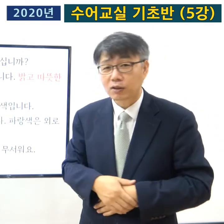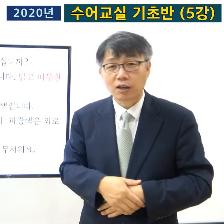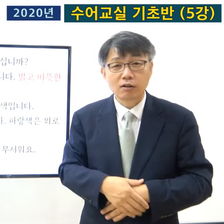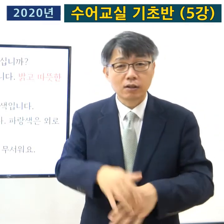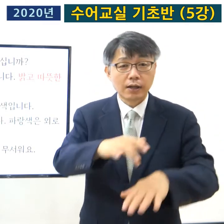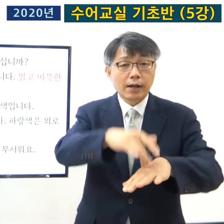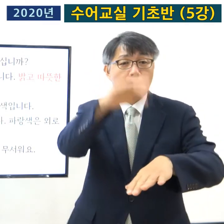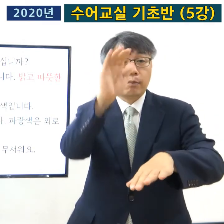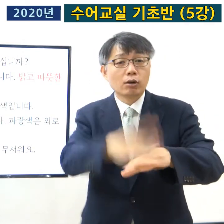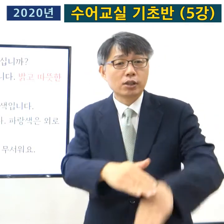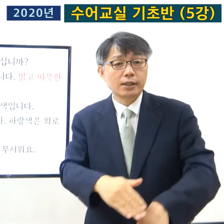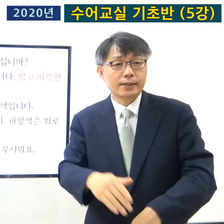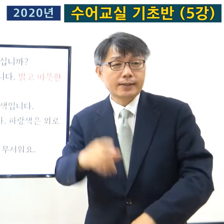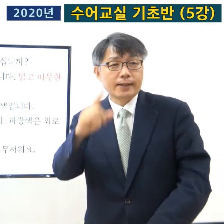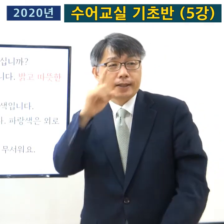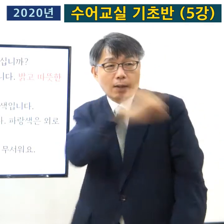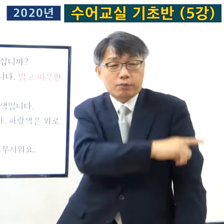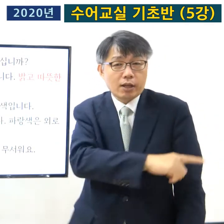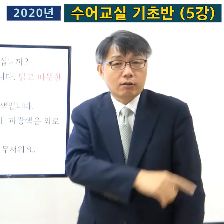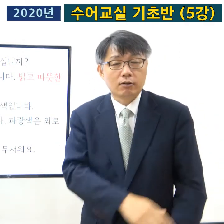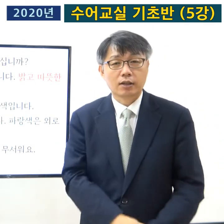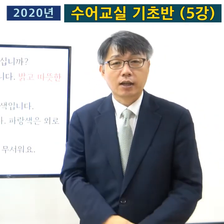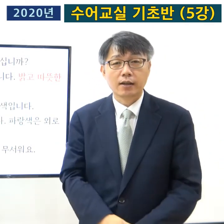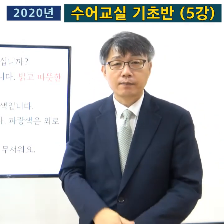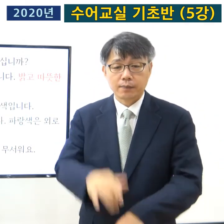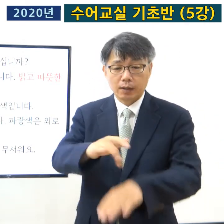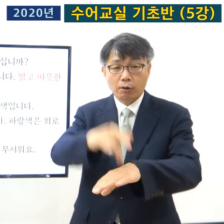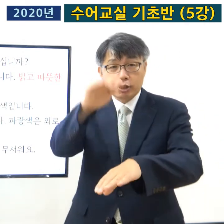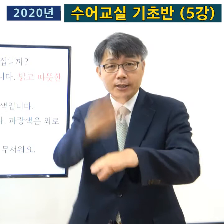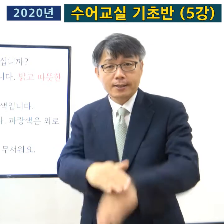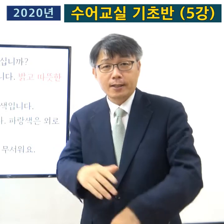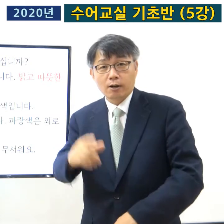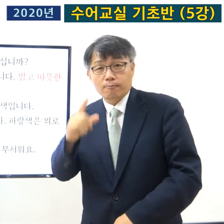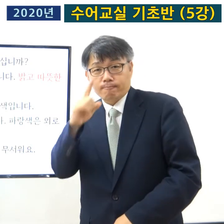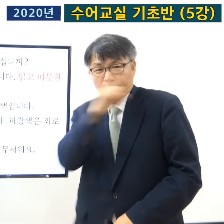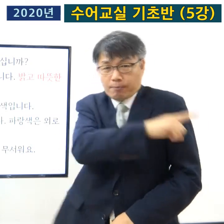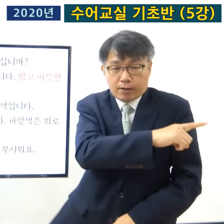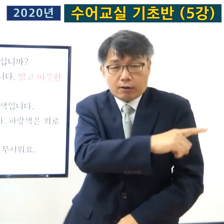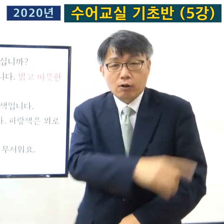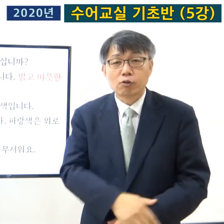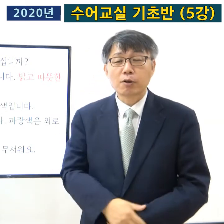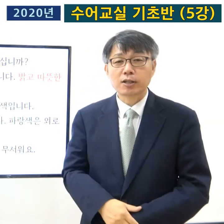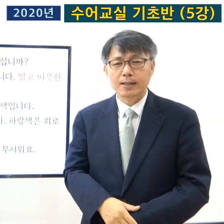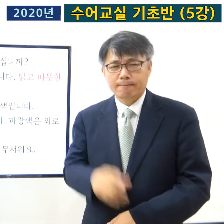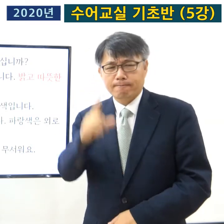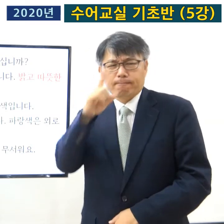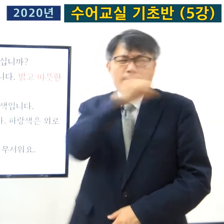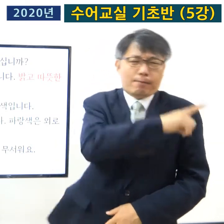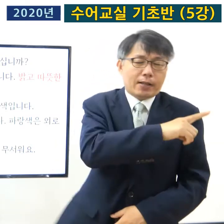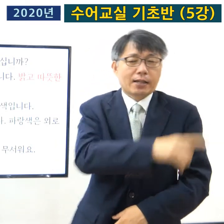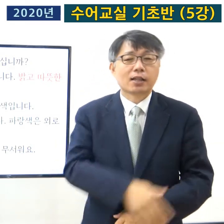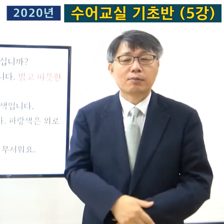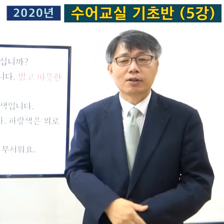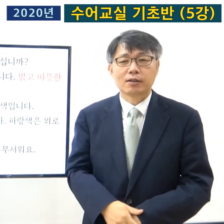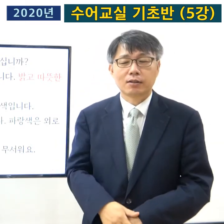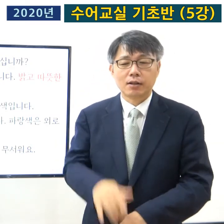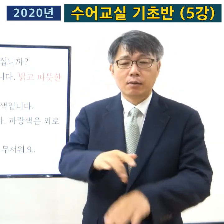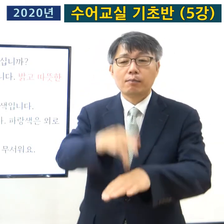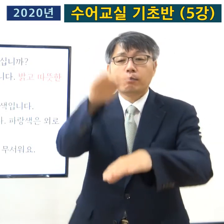이렇게요. 버릇이 나쁘네요. 이렇게 버릇이 나쁘네요. 얼굴 표정이 나쁘다 이렇게 표현해요.